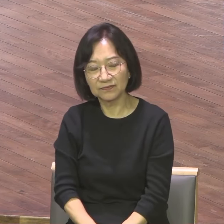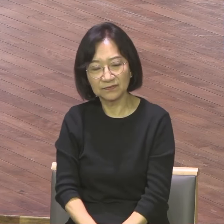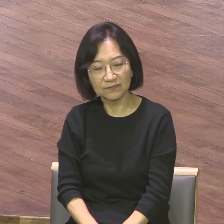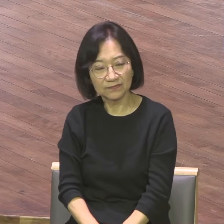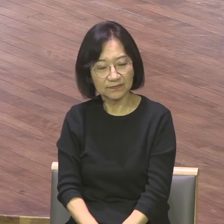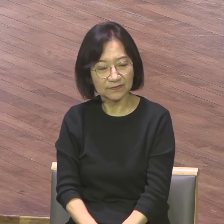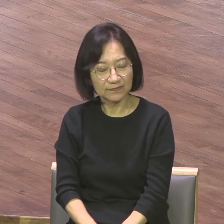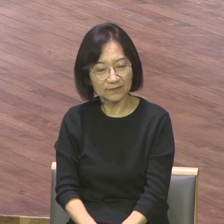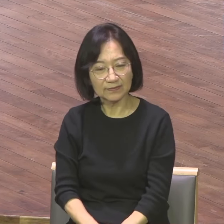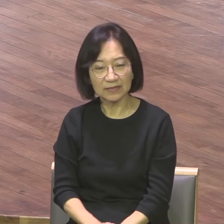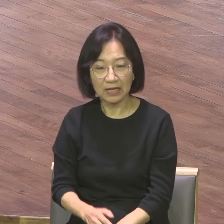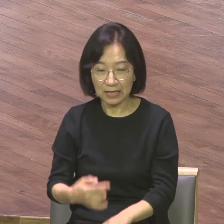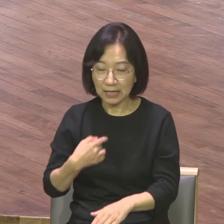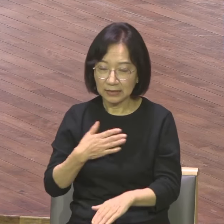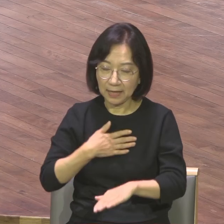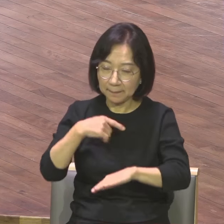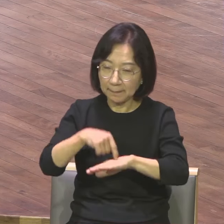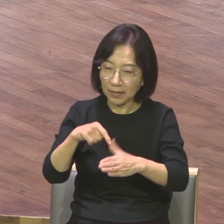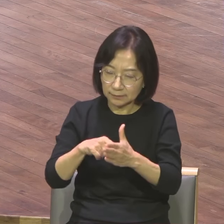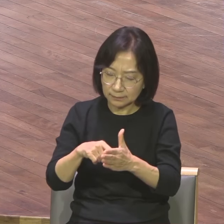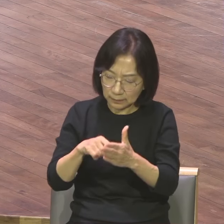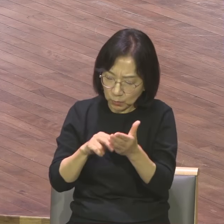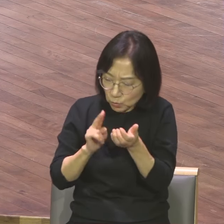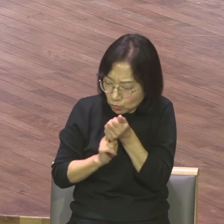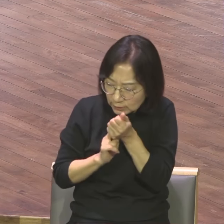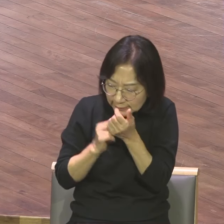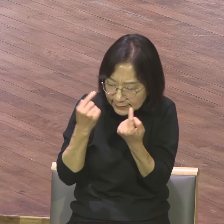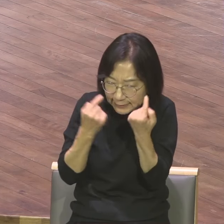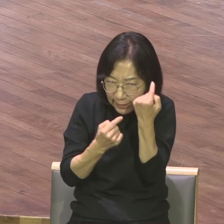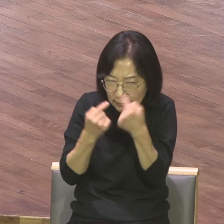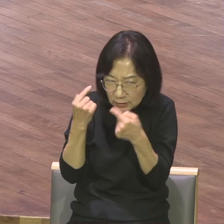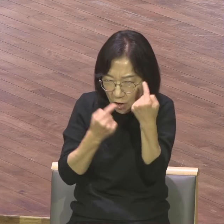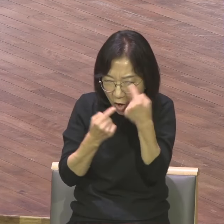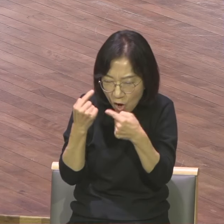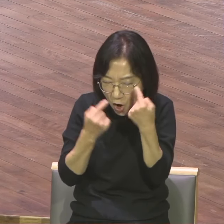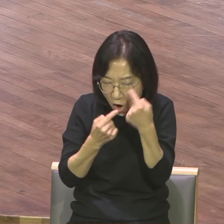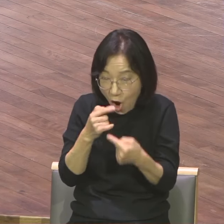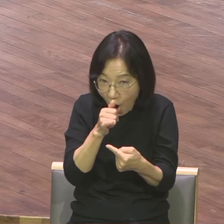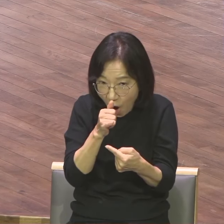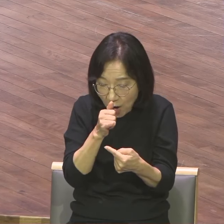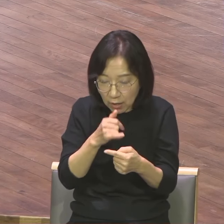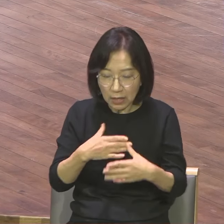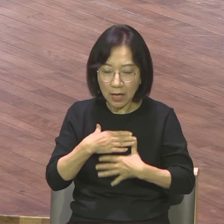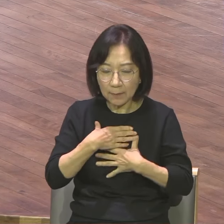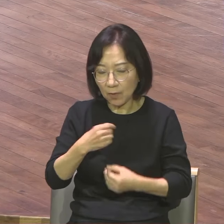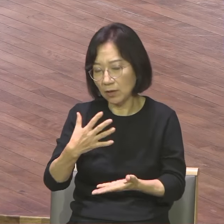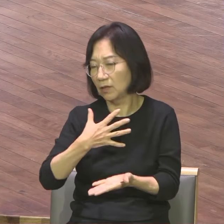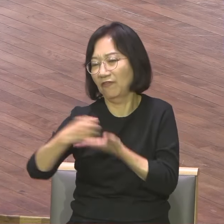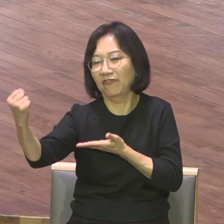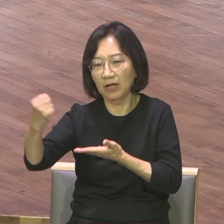그만큼 내면의 이 상처는요 그 사람의 평안을 다 빼앗아가 버려.